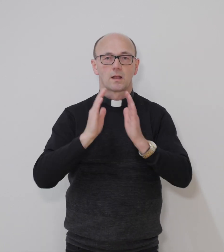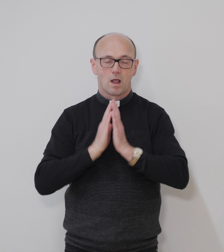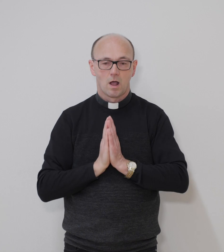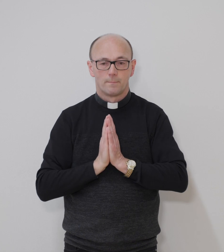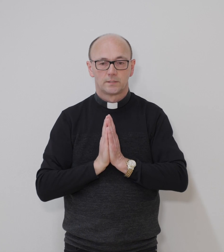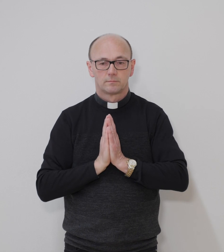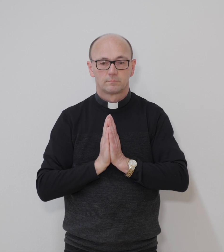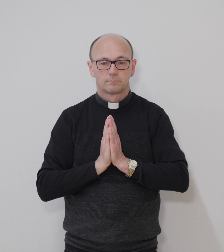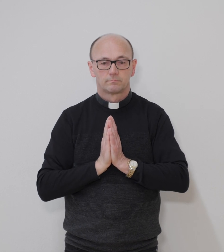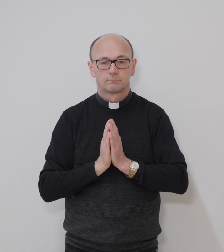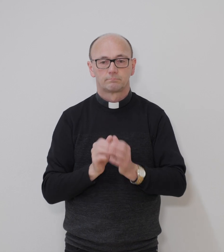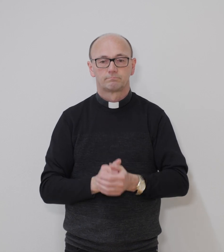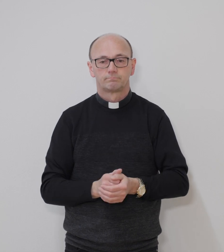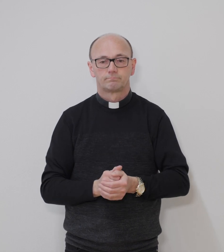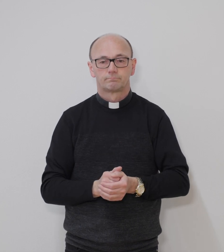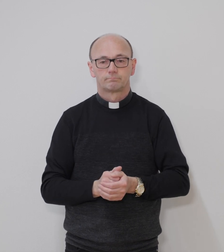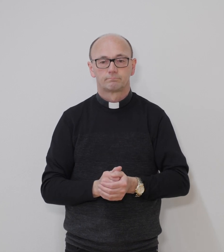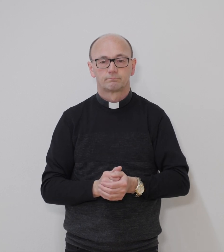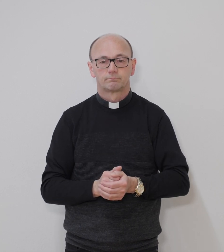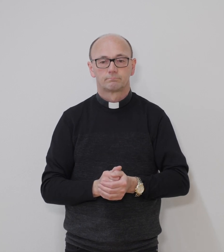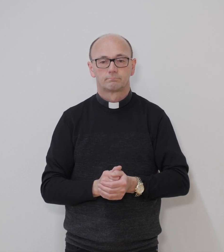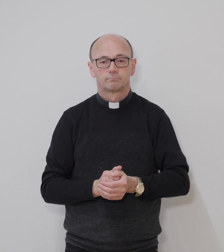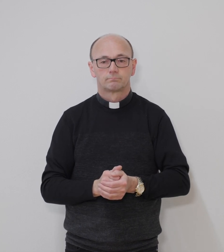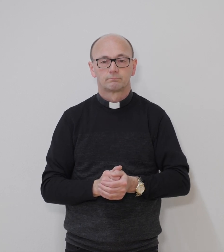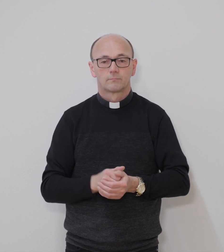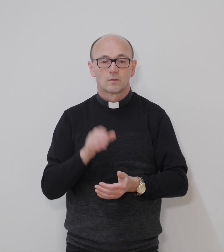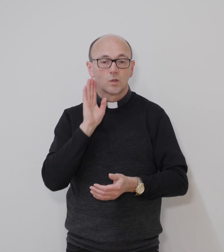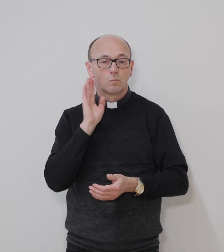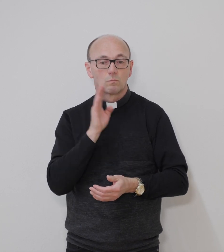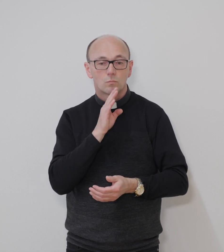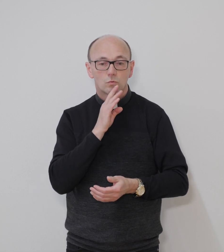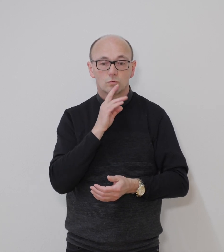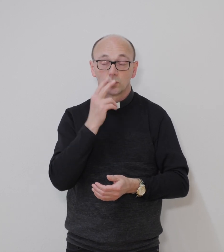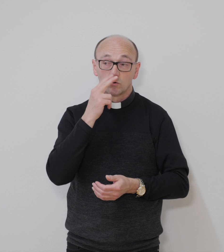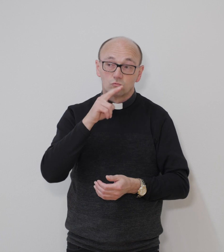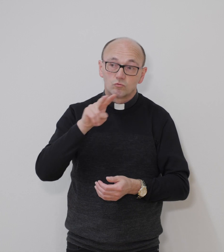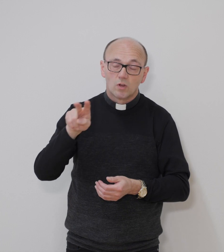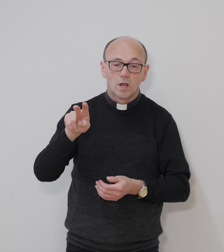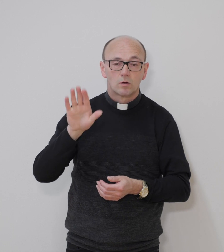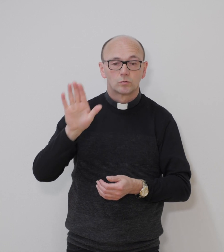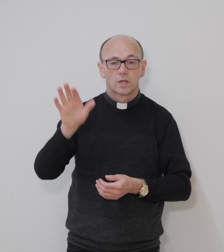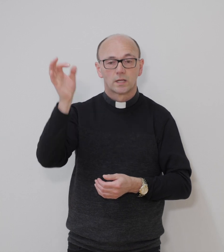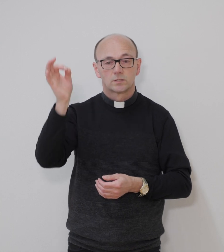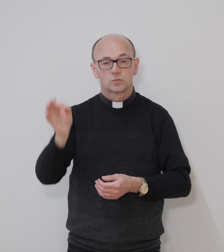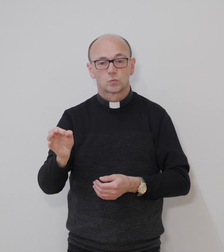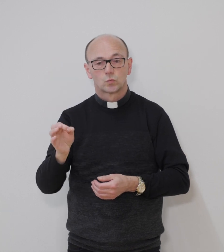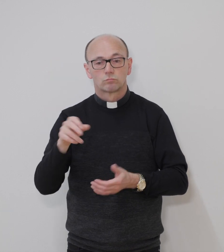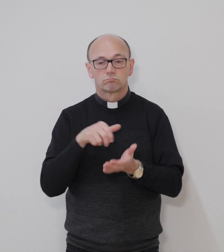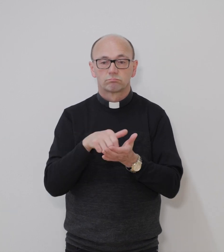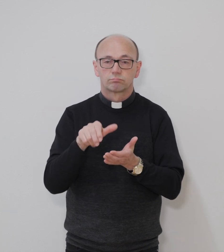O Mutter, die den Sohn gesehen, am Weg